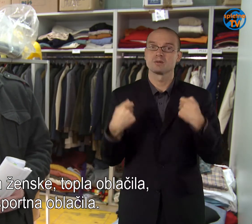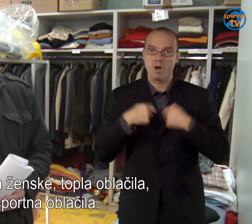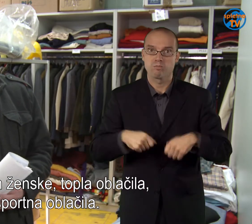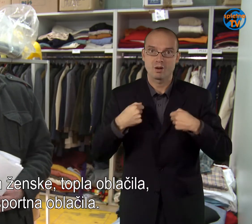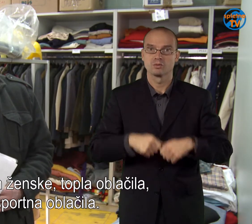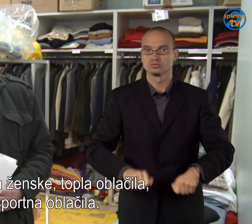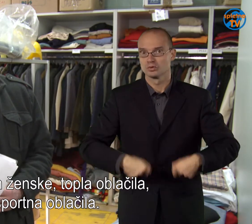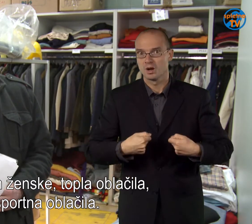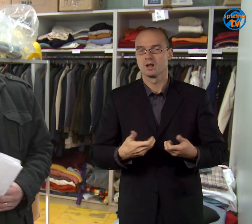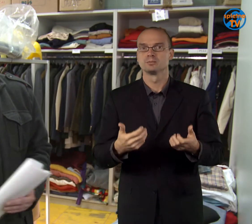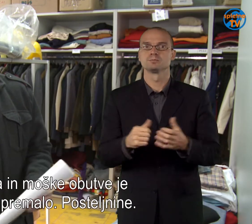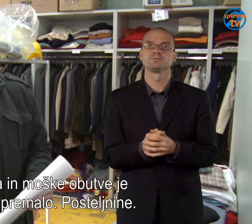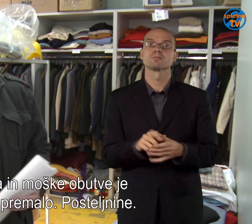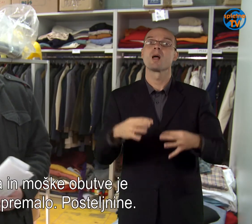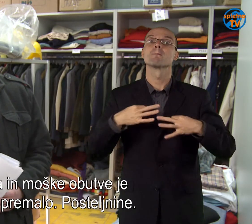oblačila,